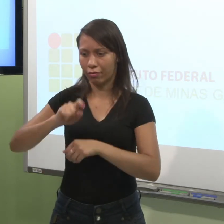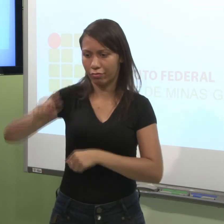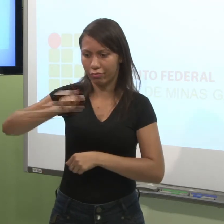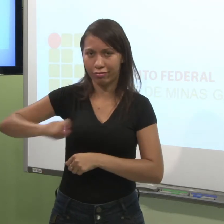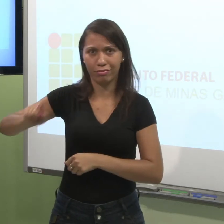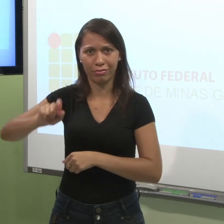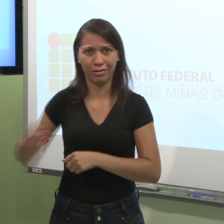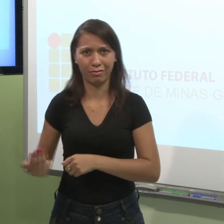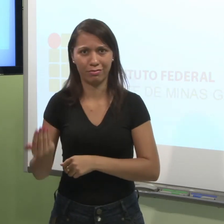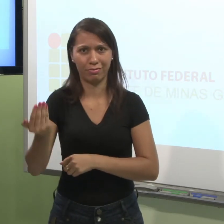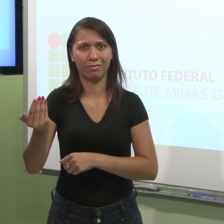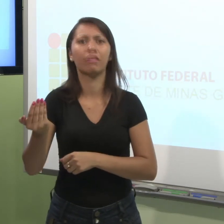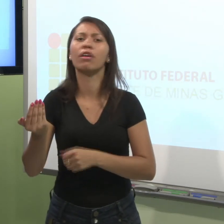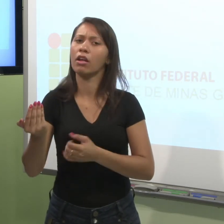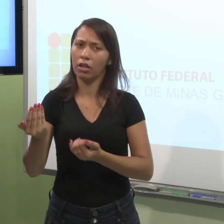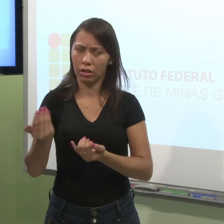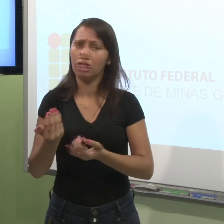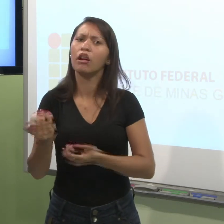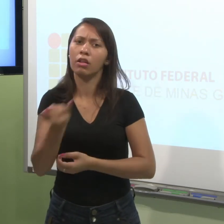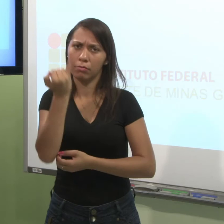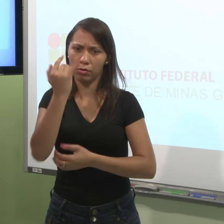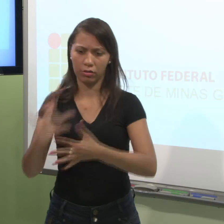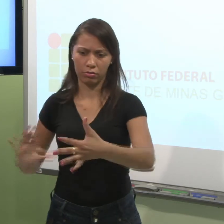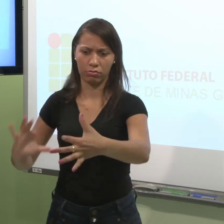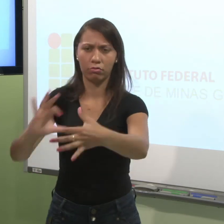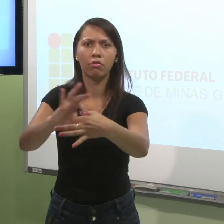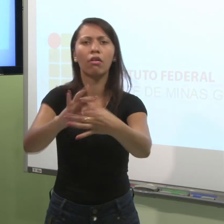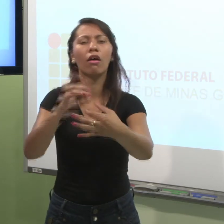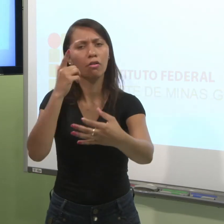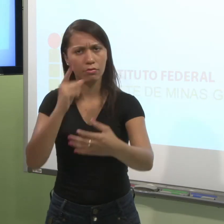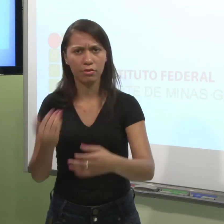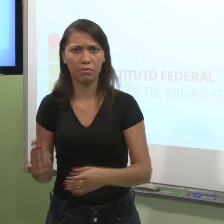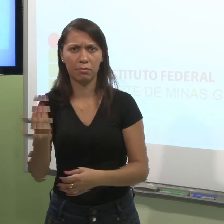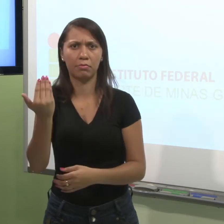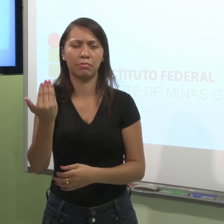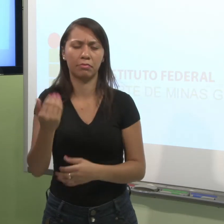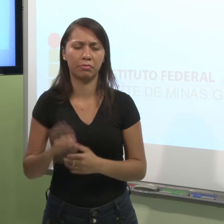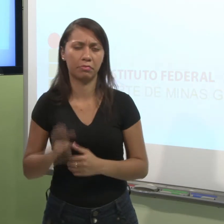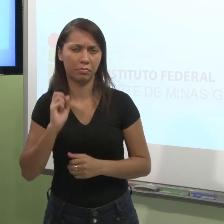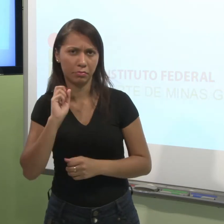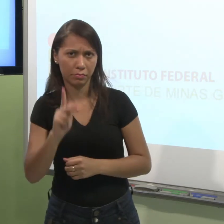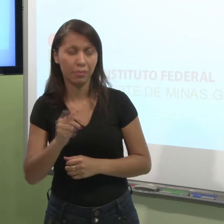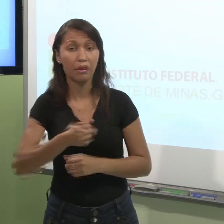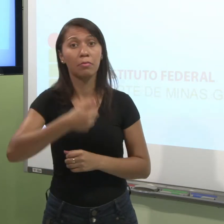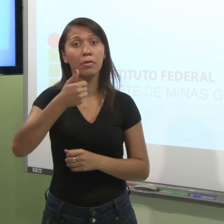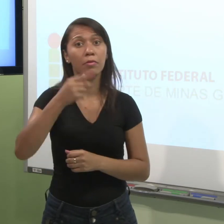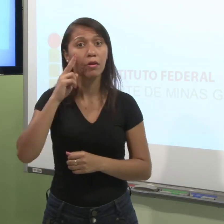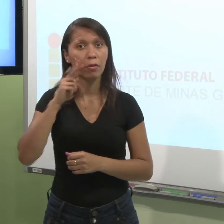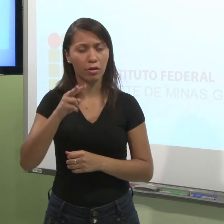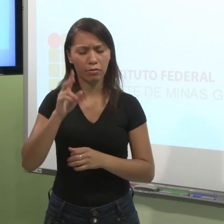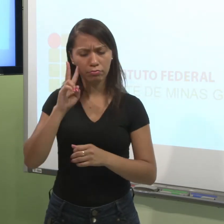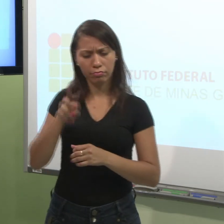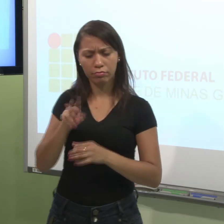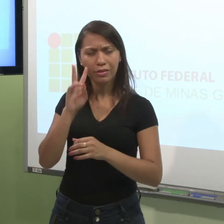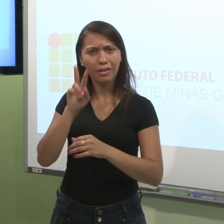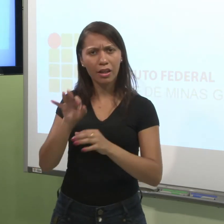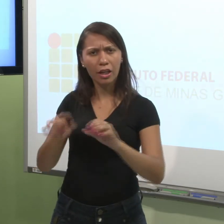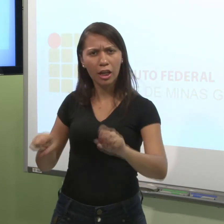impressora instalada no seu computador, nada feito. Então, o primeiro passo é verificar se em seu